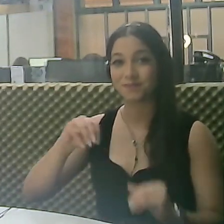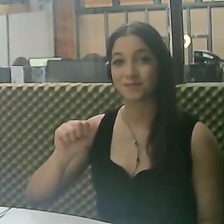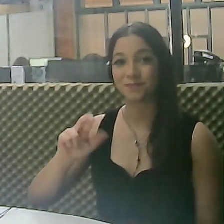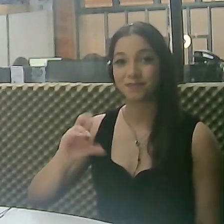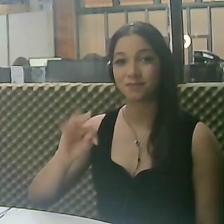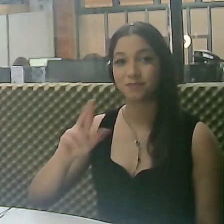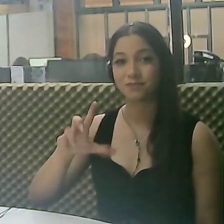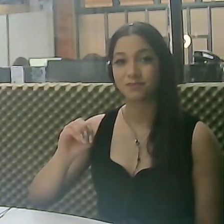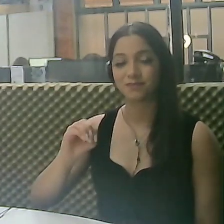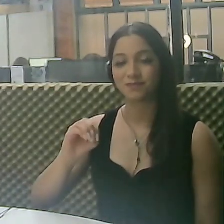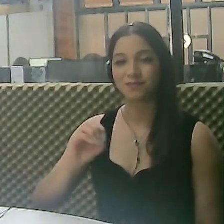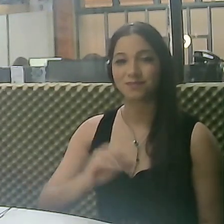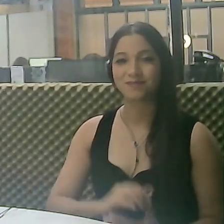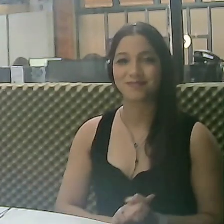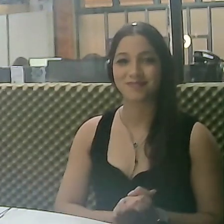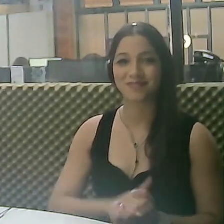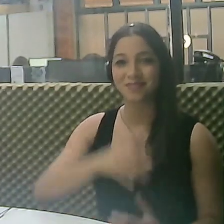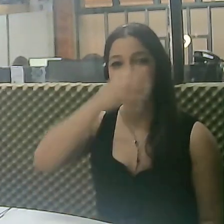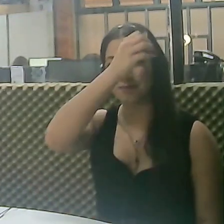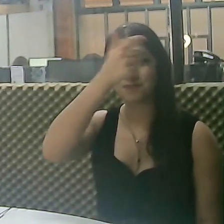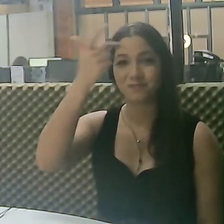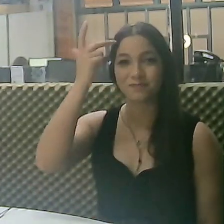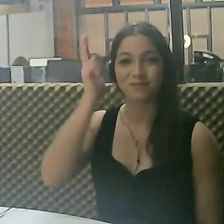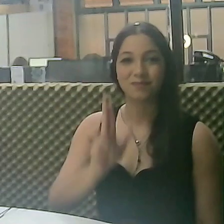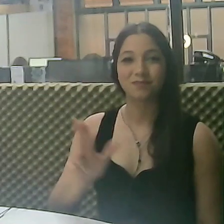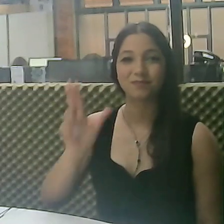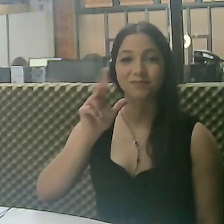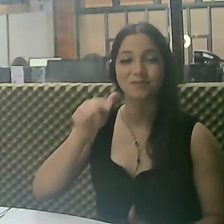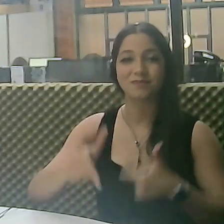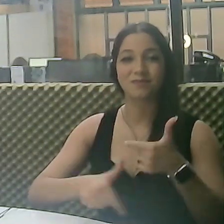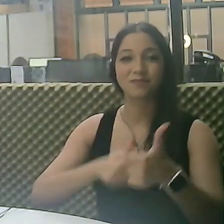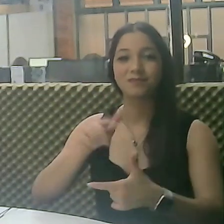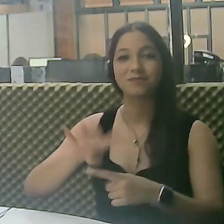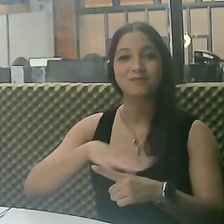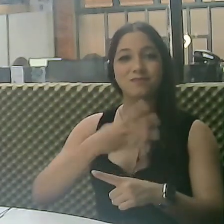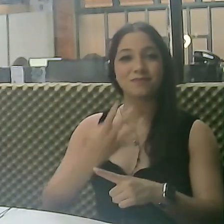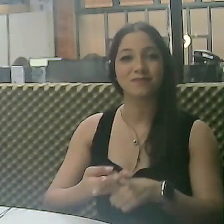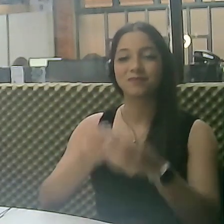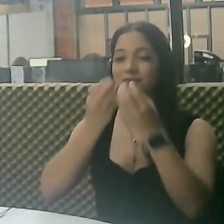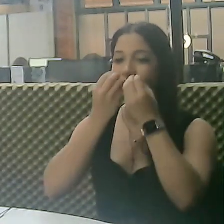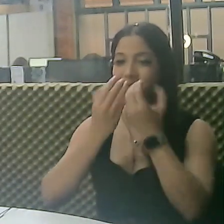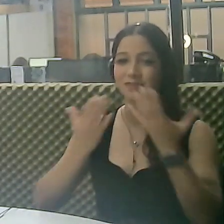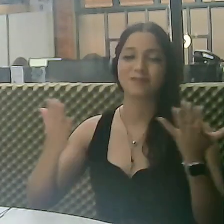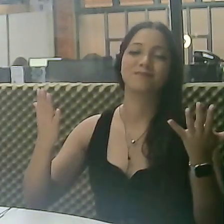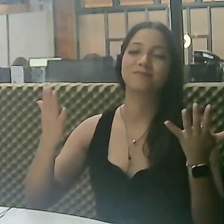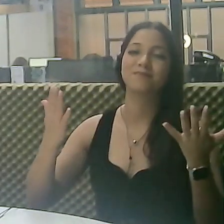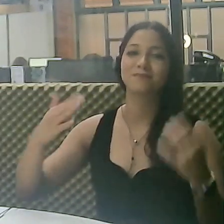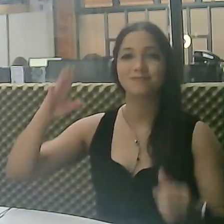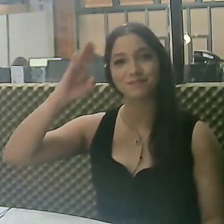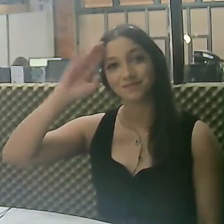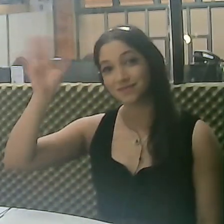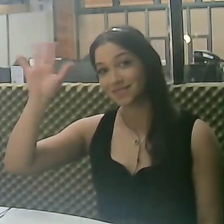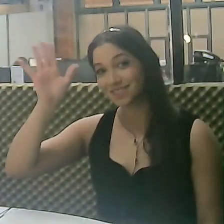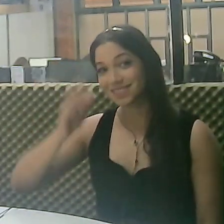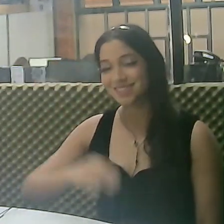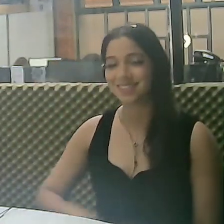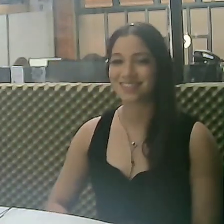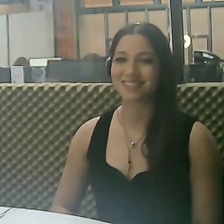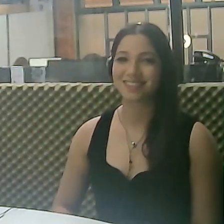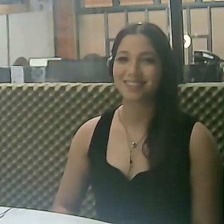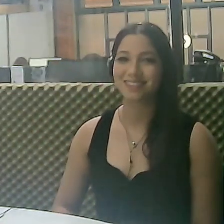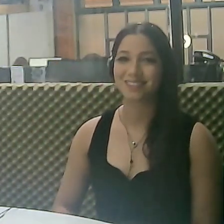Comunicação, Marco Túlio de Castro Kalimann. Prefeitura de Uberlândia. Fazer mais, fazer bem. Até a